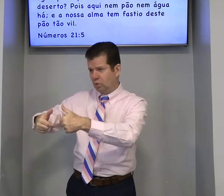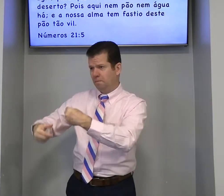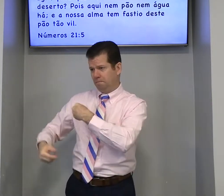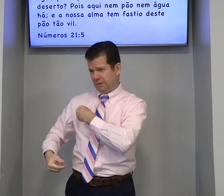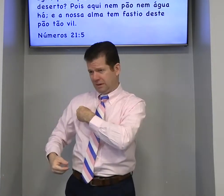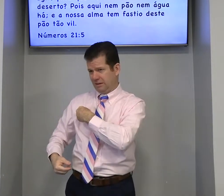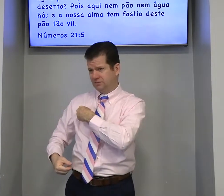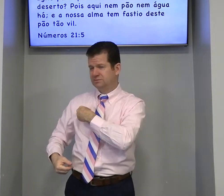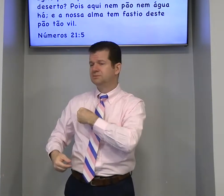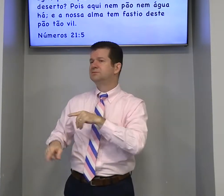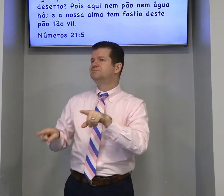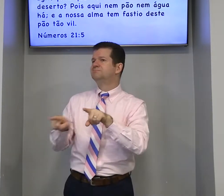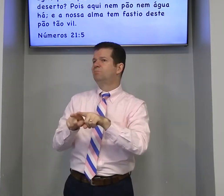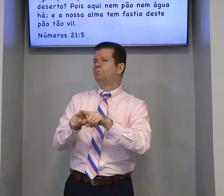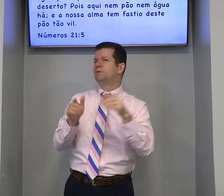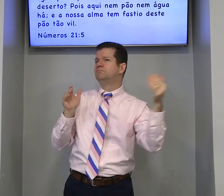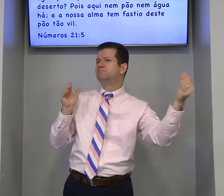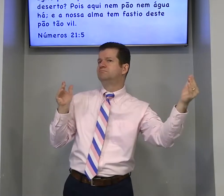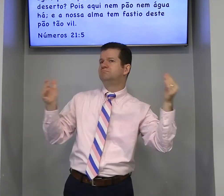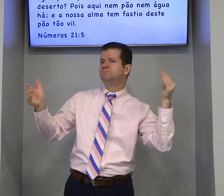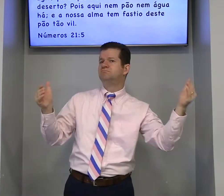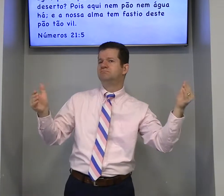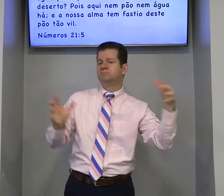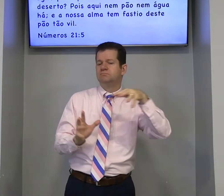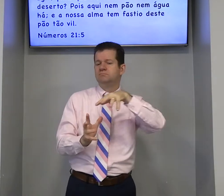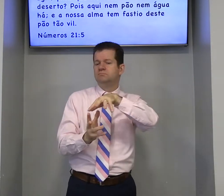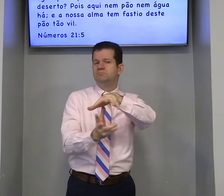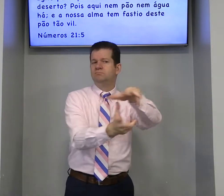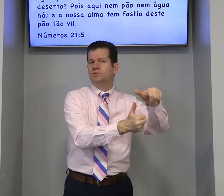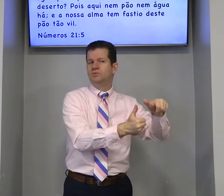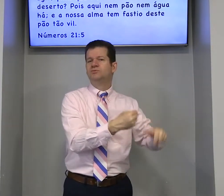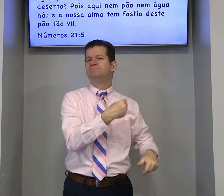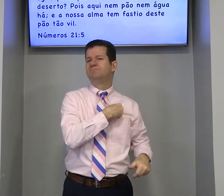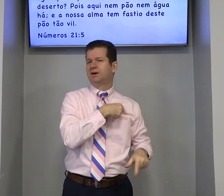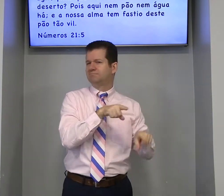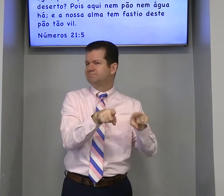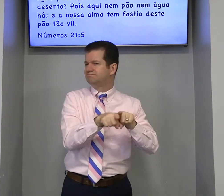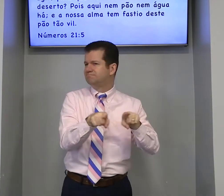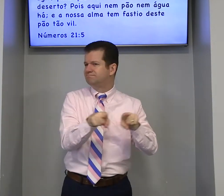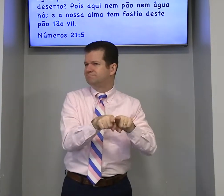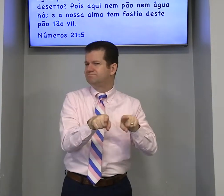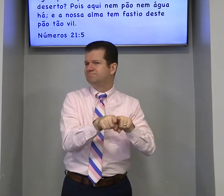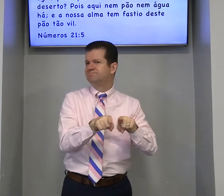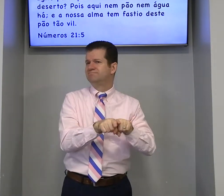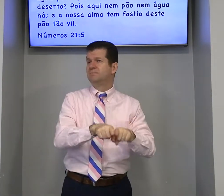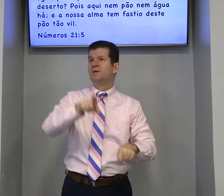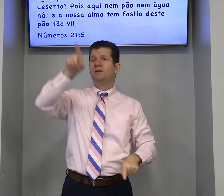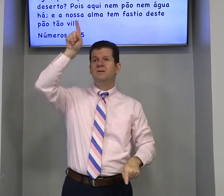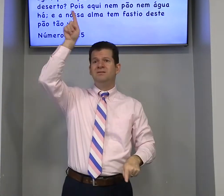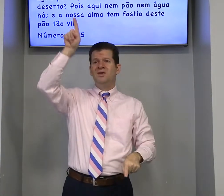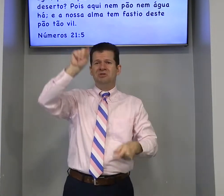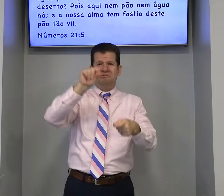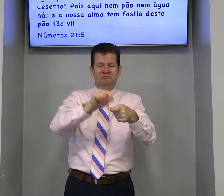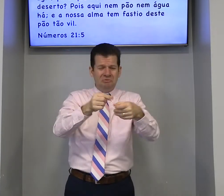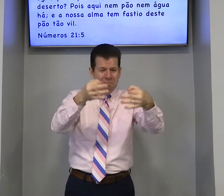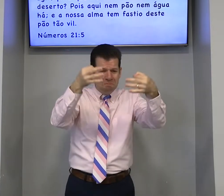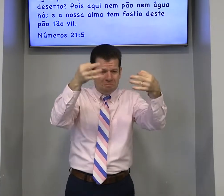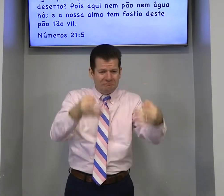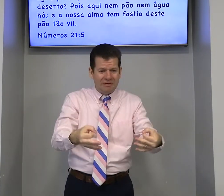O povo de Israel pecava. Estou comparando o pecado do mundo. Deus